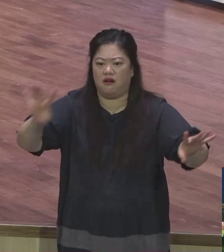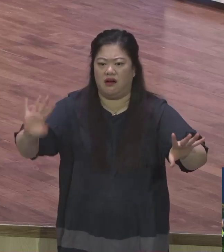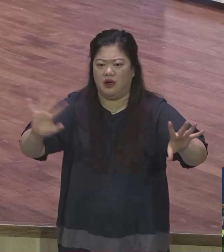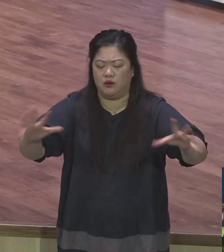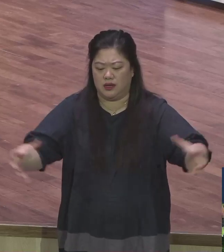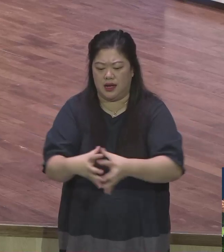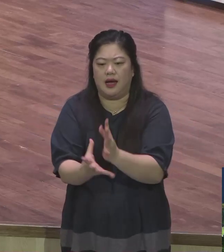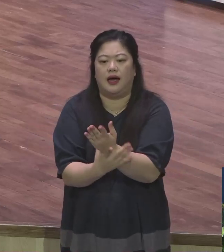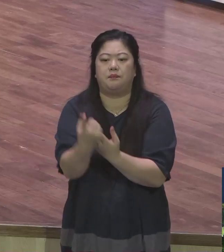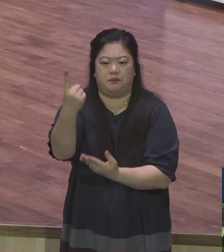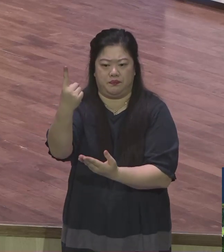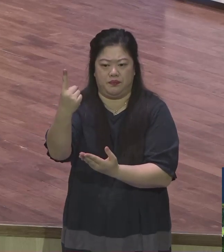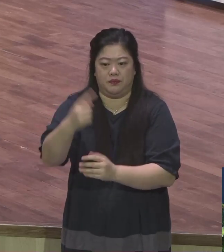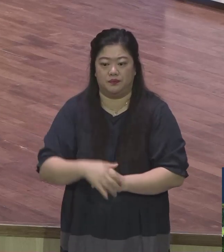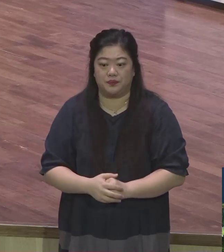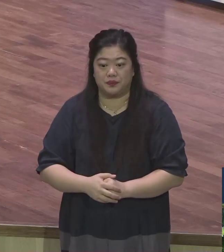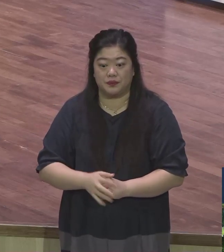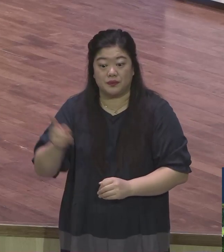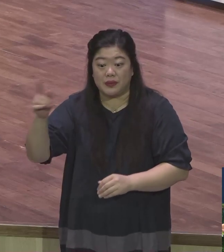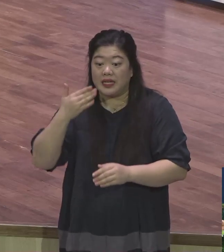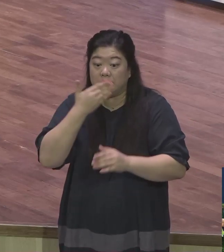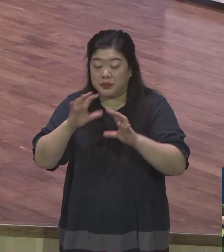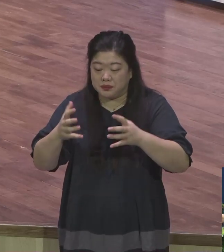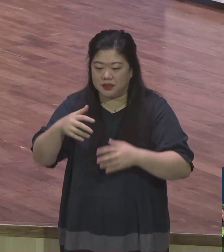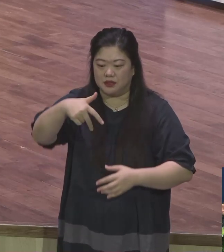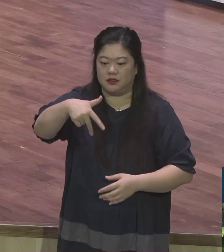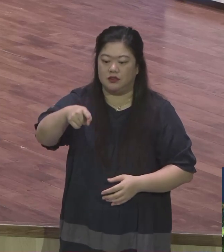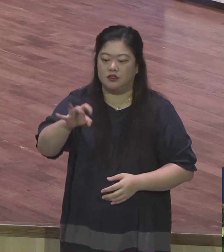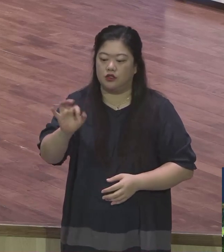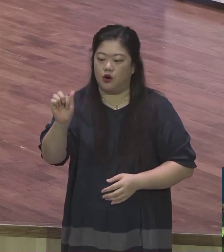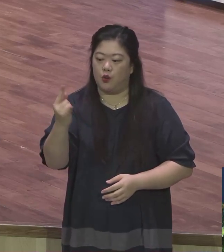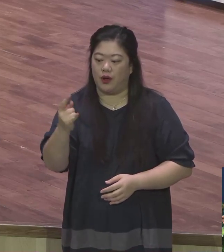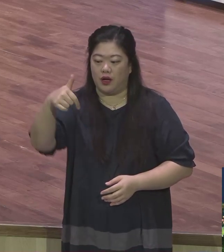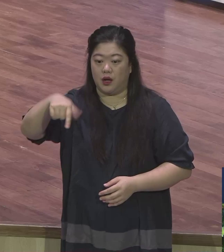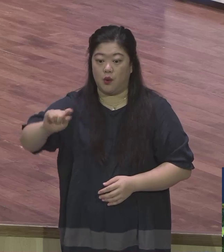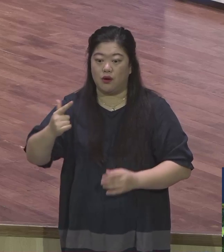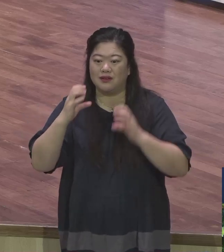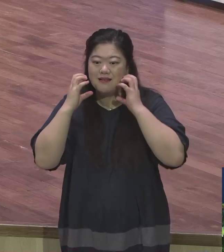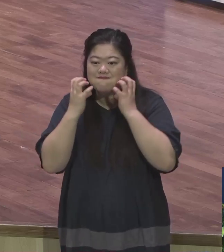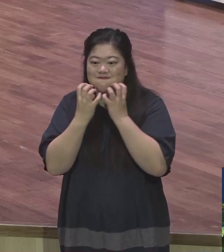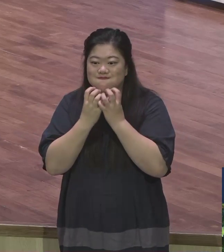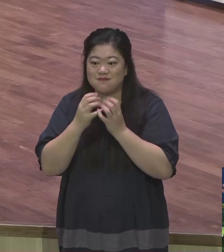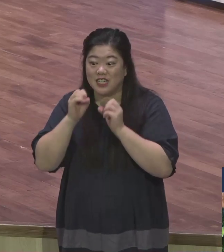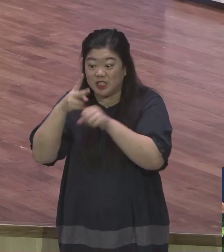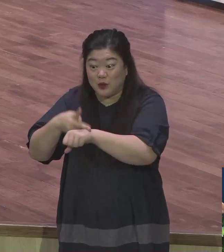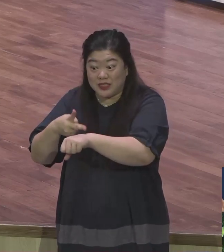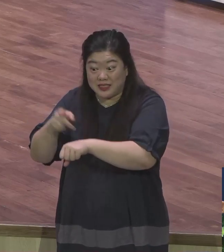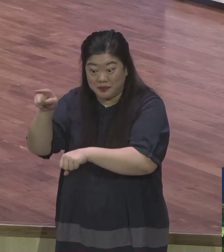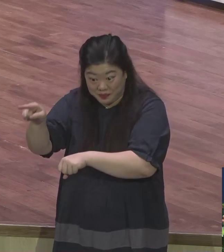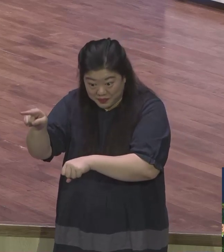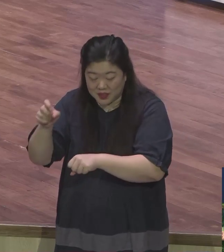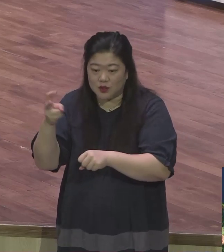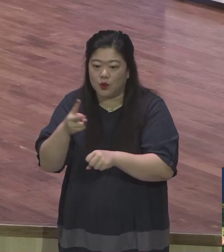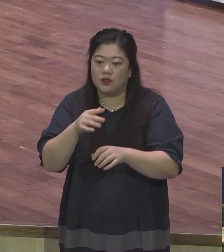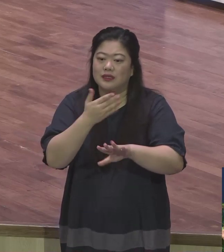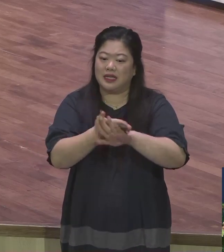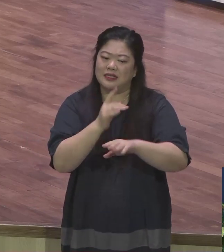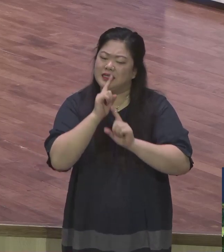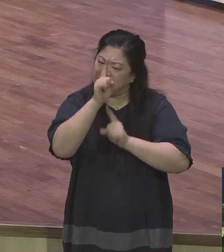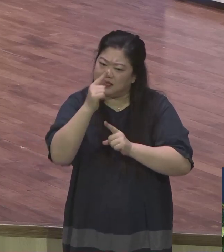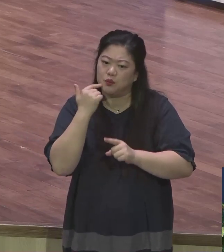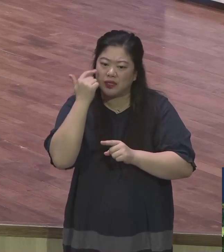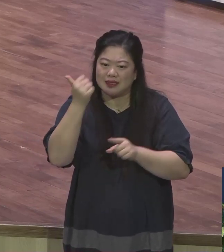정예고 성교사님 비롯도 이원봉 성교사님 비롯도 팀이 한 팀이 있어요. 거기까지 그리면서